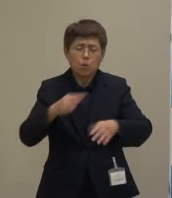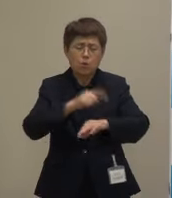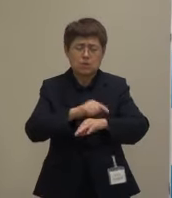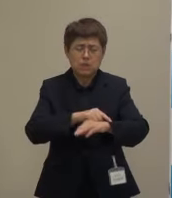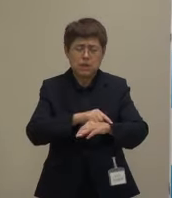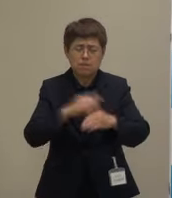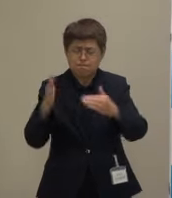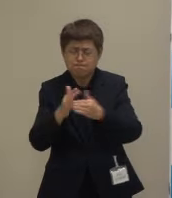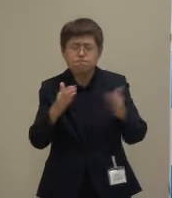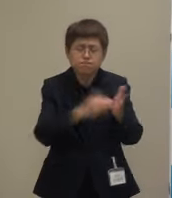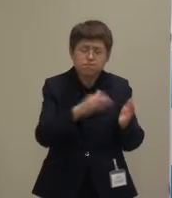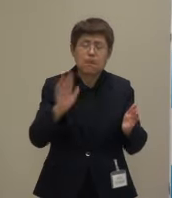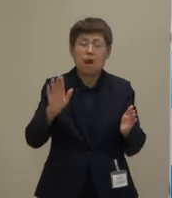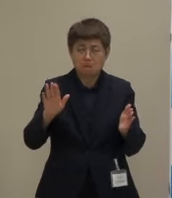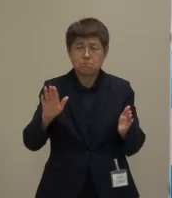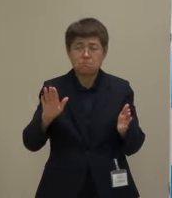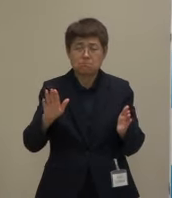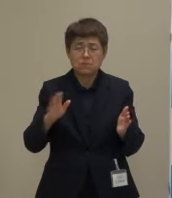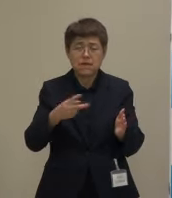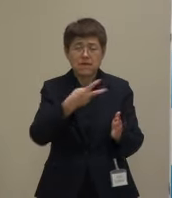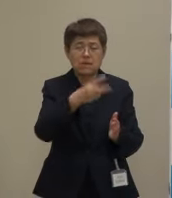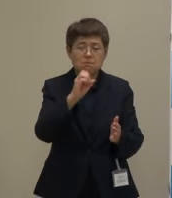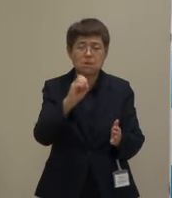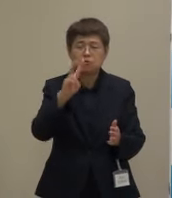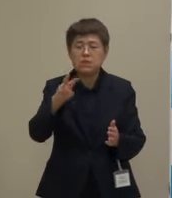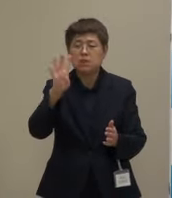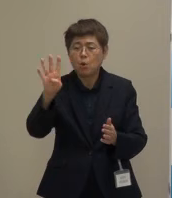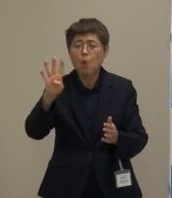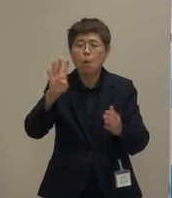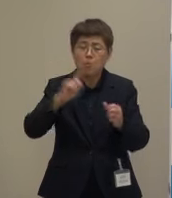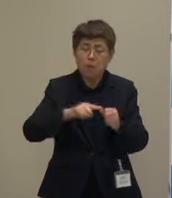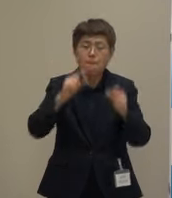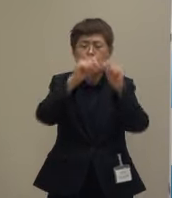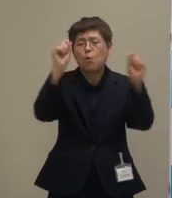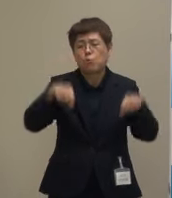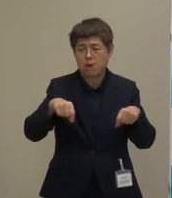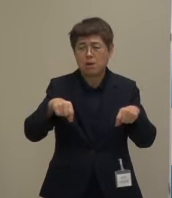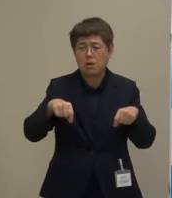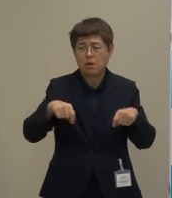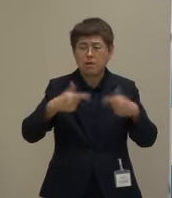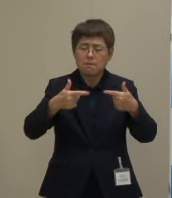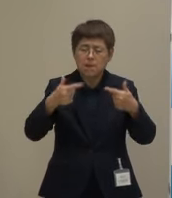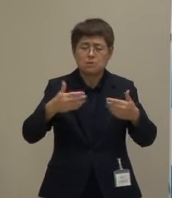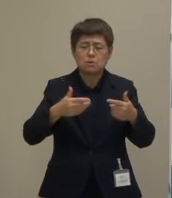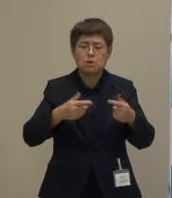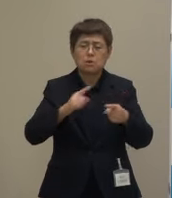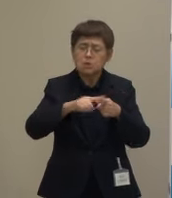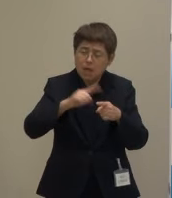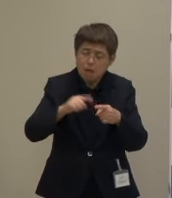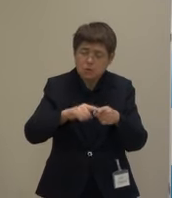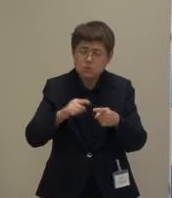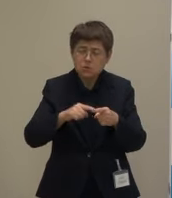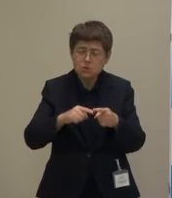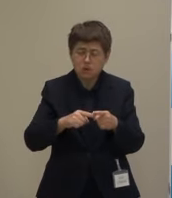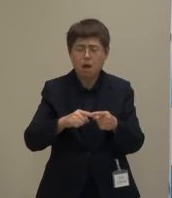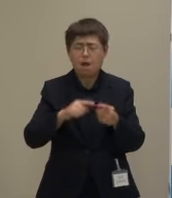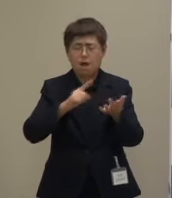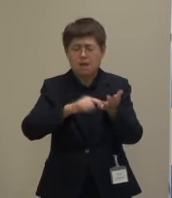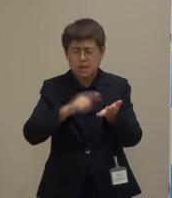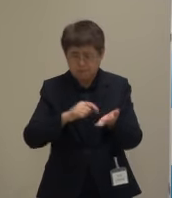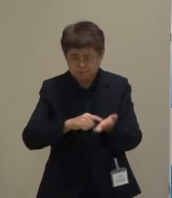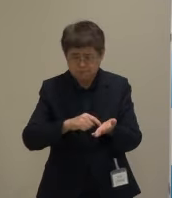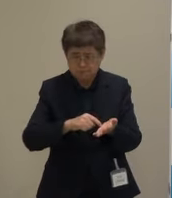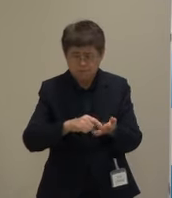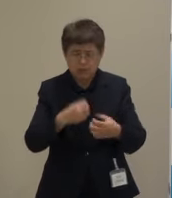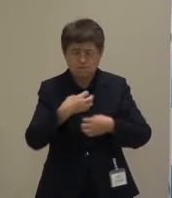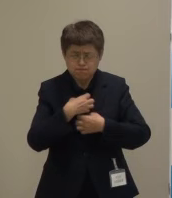が適用される、いわゆる2024年問題により、バスサービスの供給力不足はますます深刻